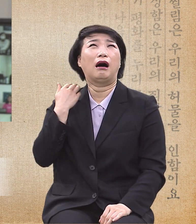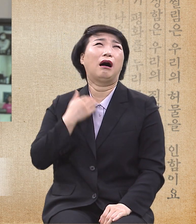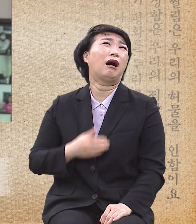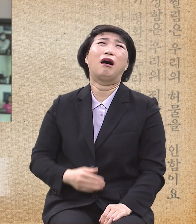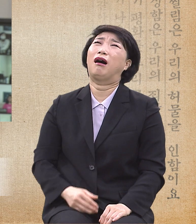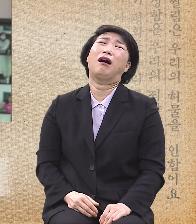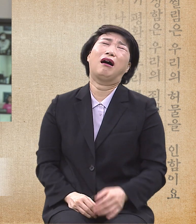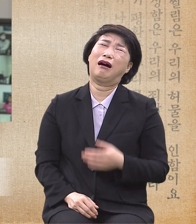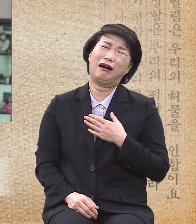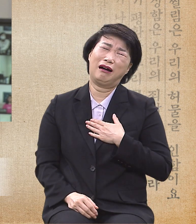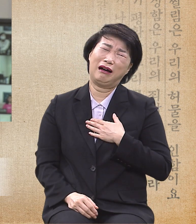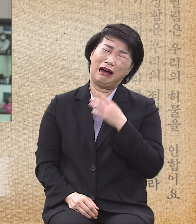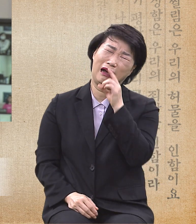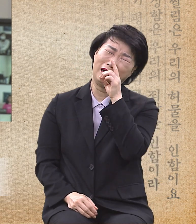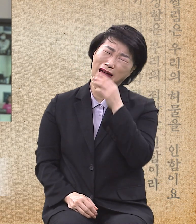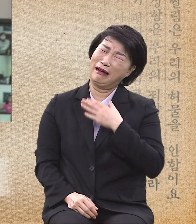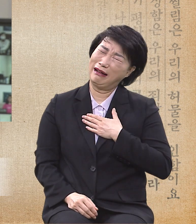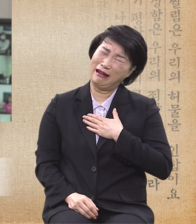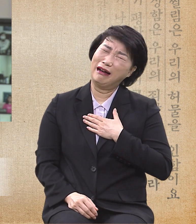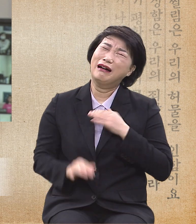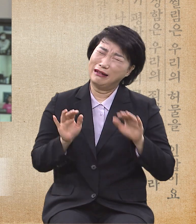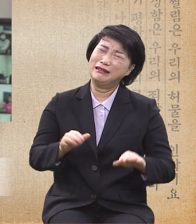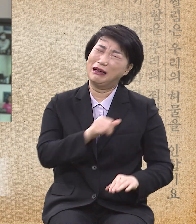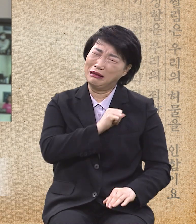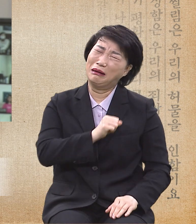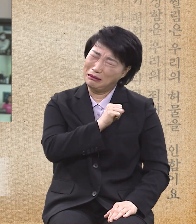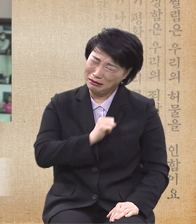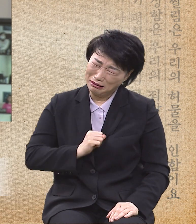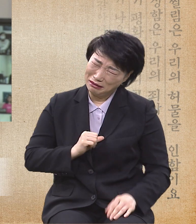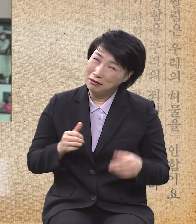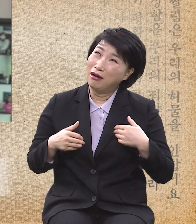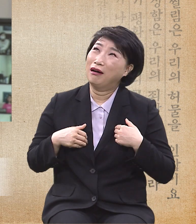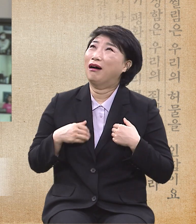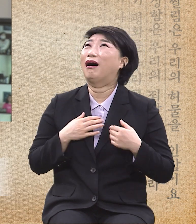못 견디겠고요. 근데 견뎌야 되잖아요.